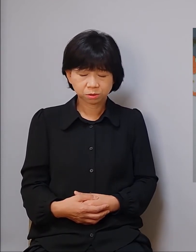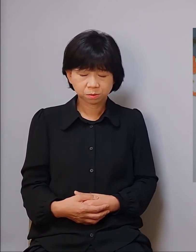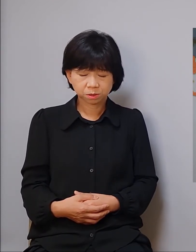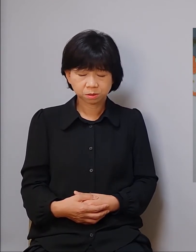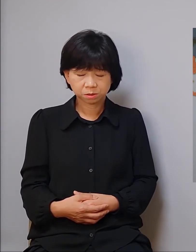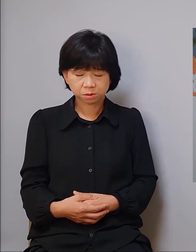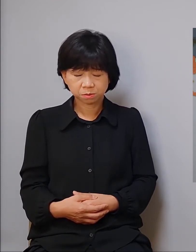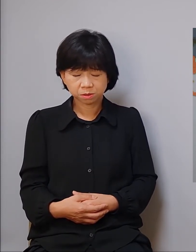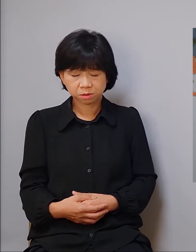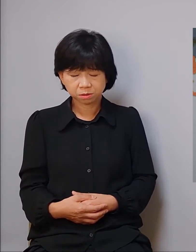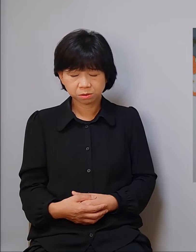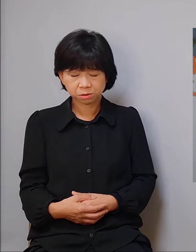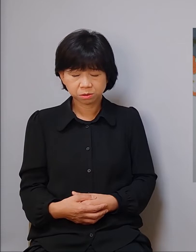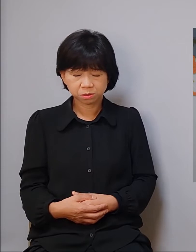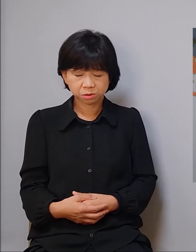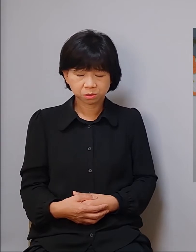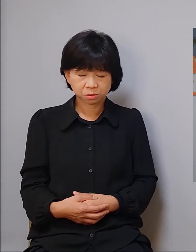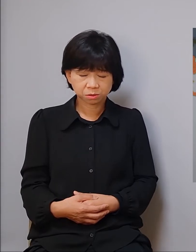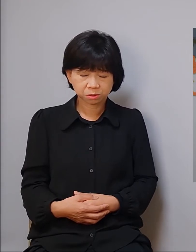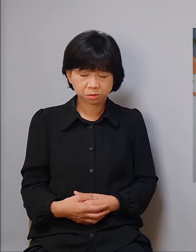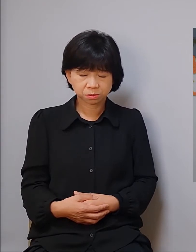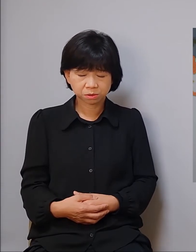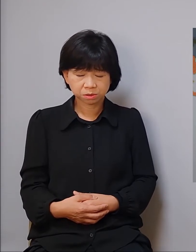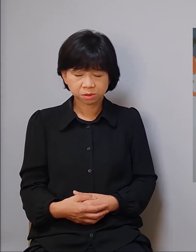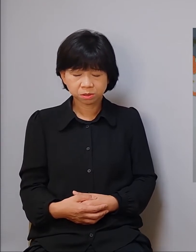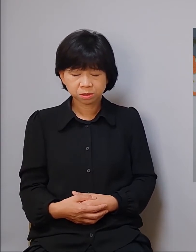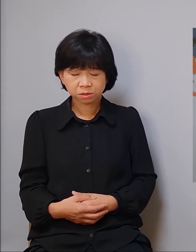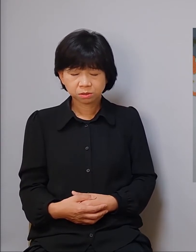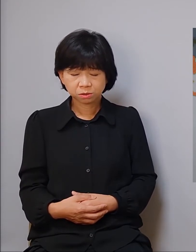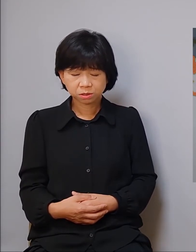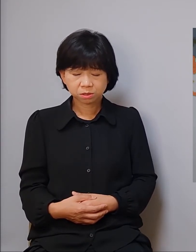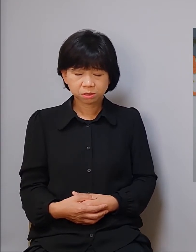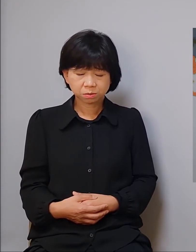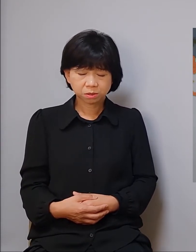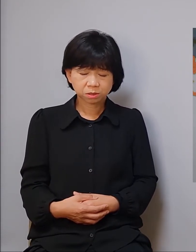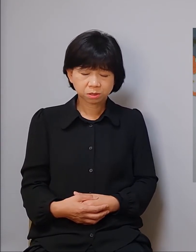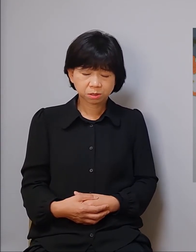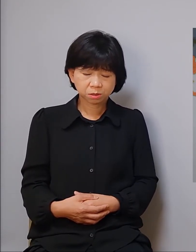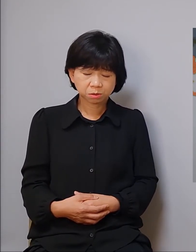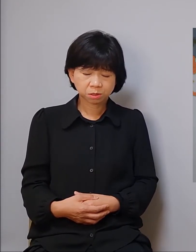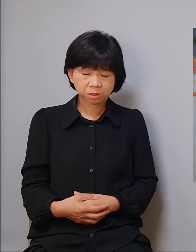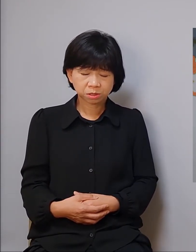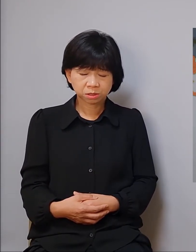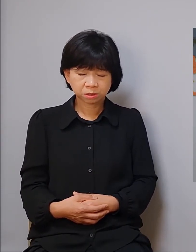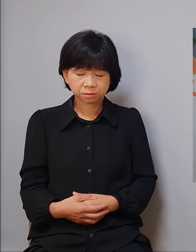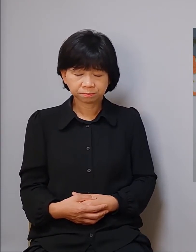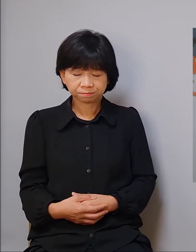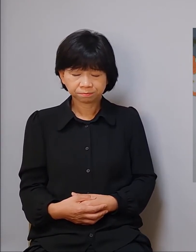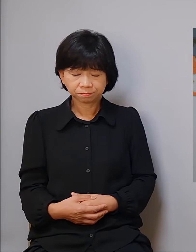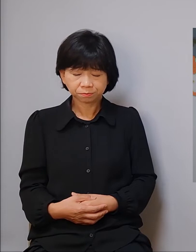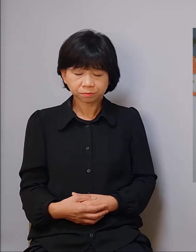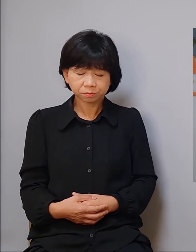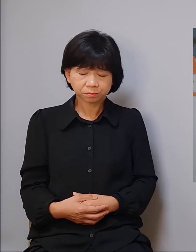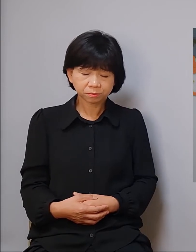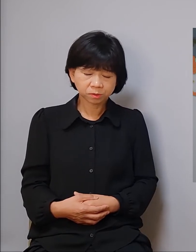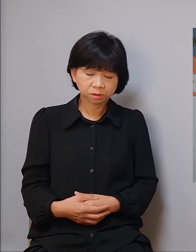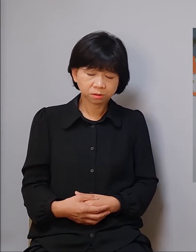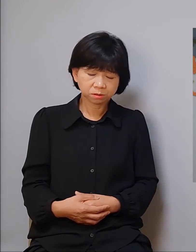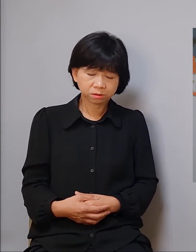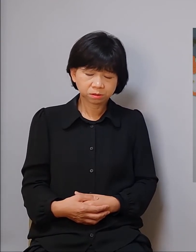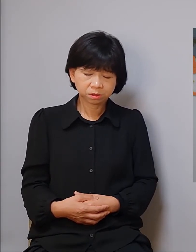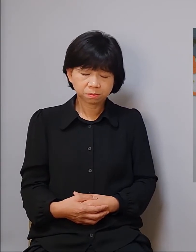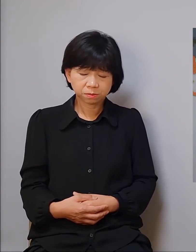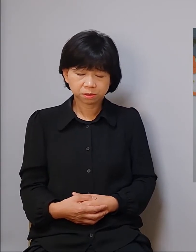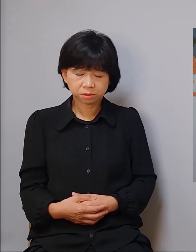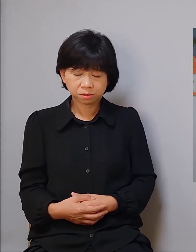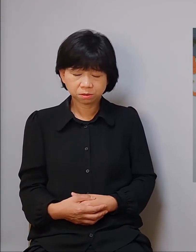기가 막힌 수렁에서 나오지 못하며 허우적거리며 하나님 이럴 수 있습니까 했던 하박국 선지자의 심정이 저에게 있었음을